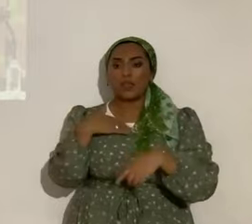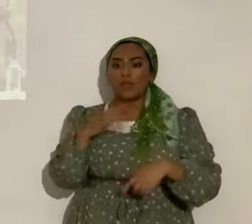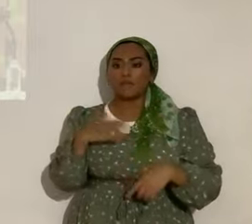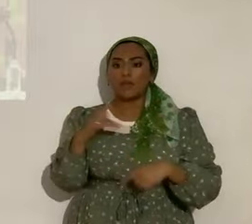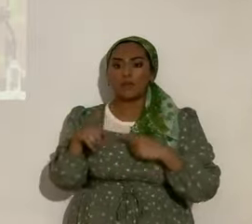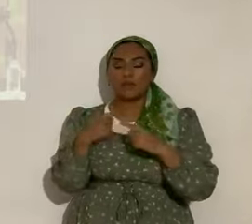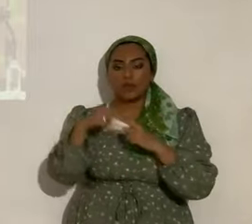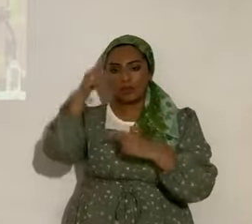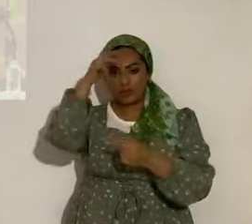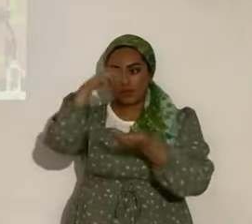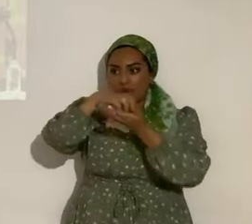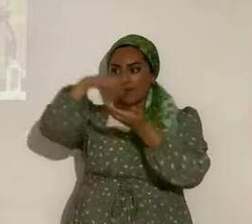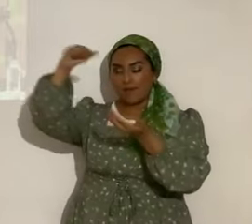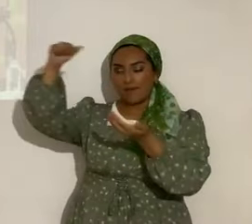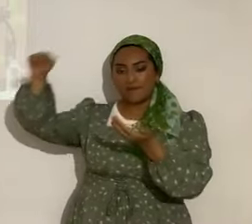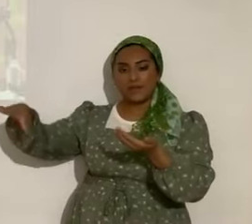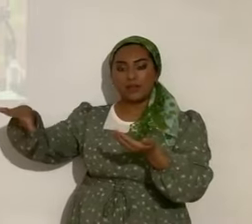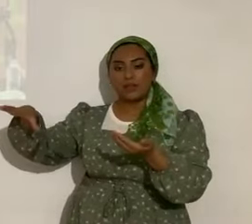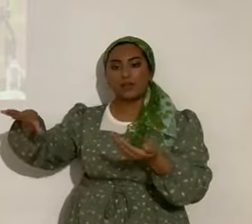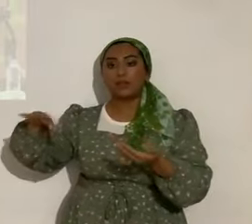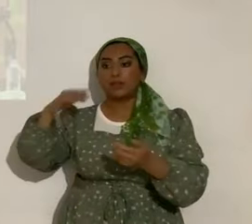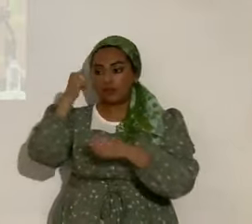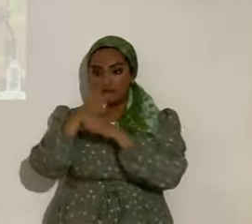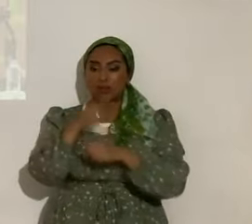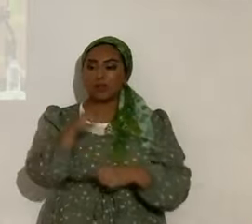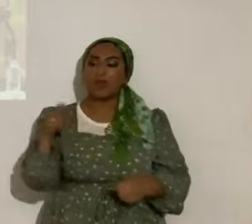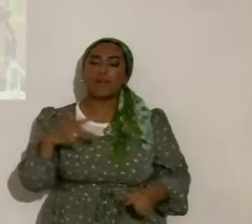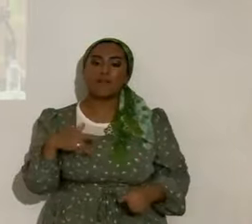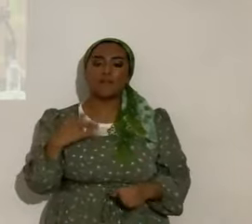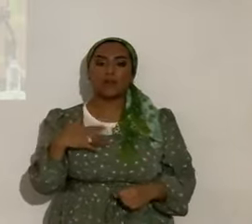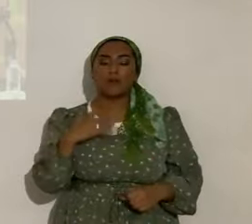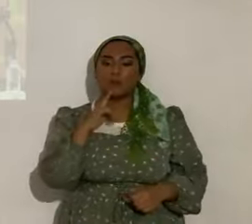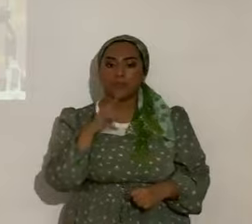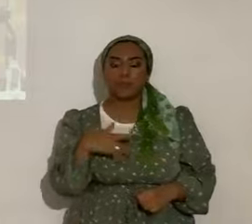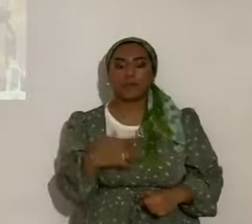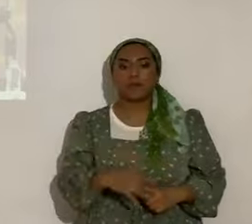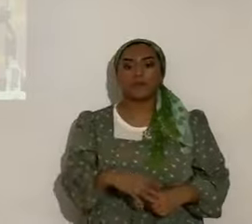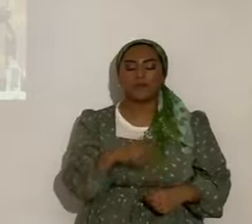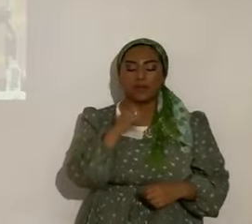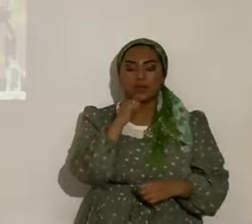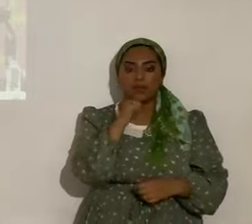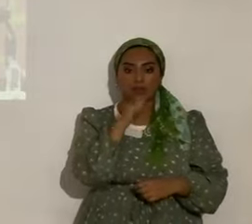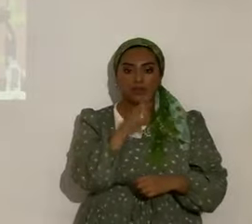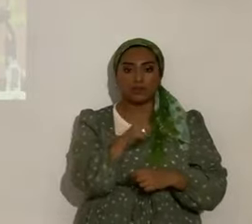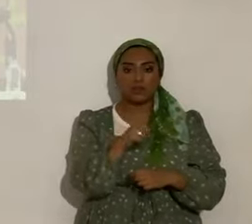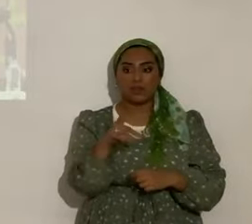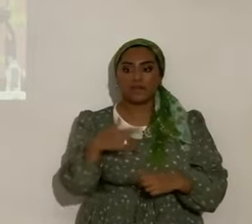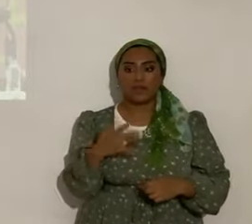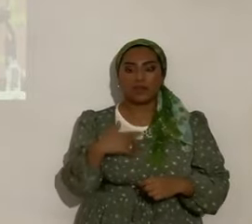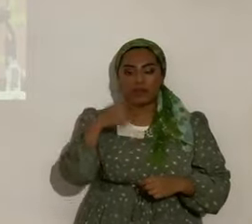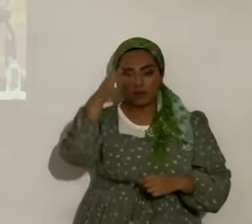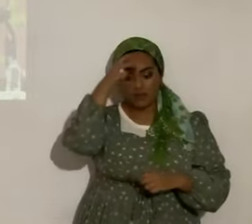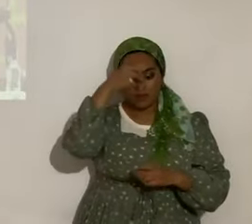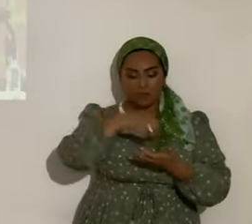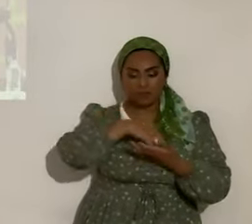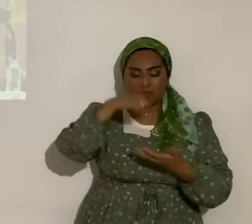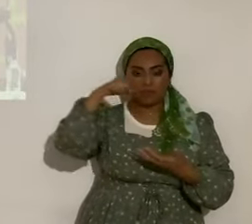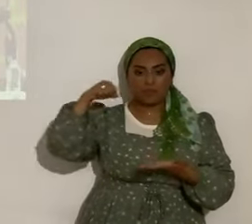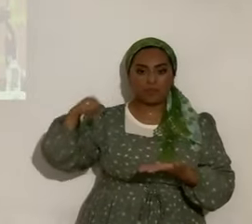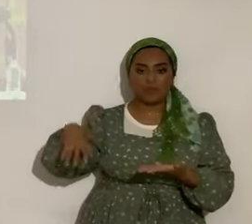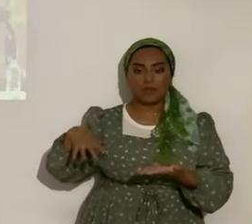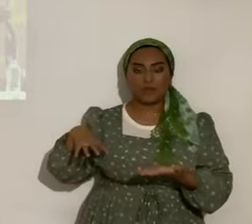cuando salieron los demonios, no estoy inventando, y los hermanos lo sintieron. Una joven especial sintió como salieron los Sheidim. No